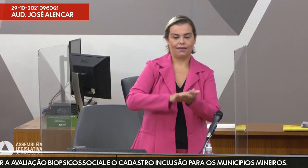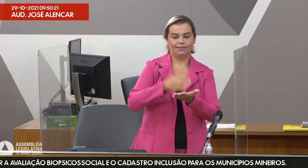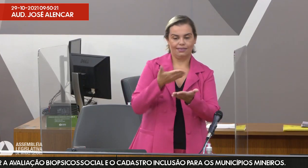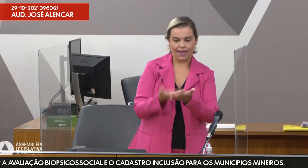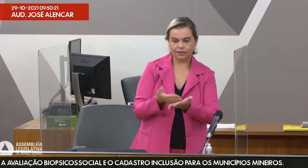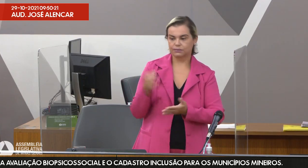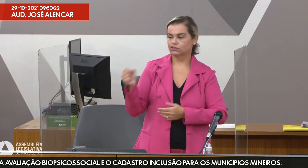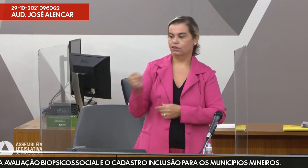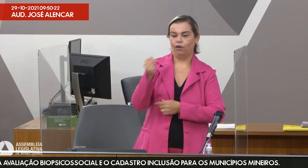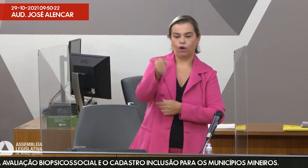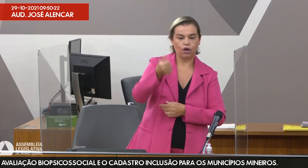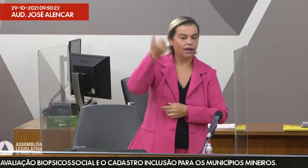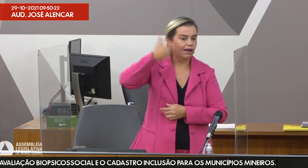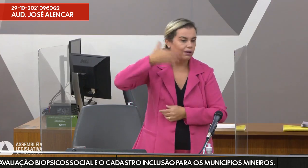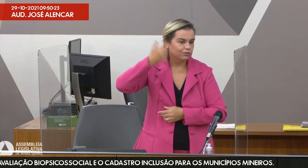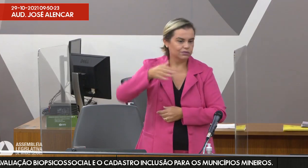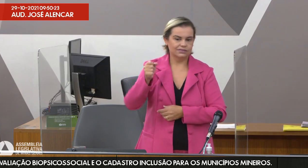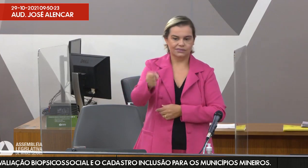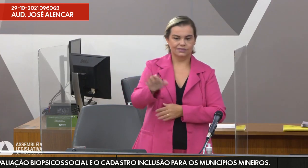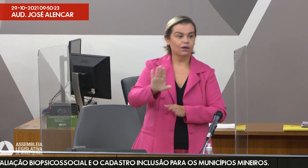desenvolver sua plena cidadania.